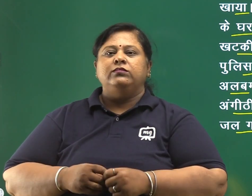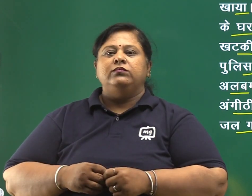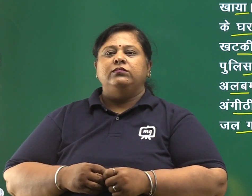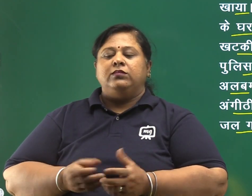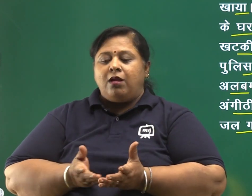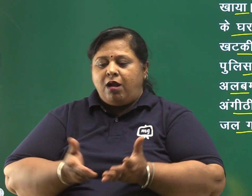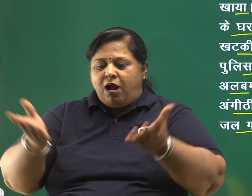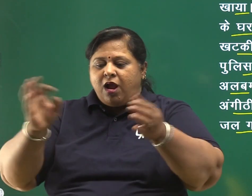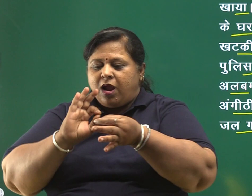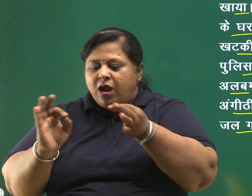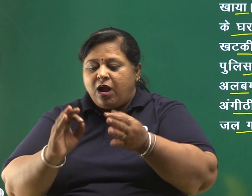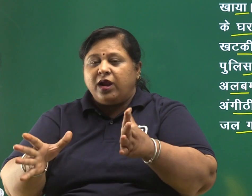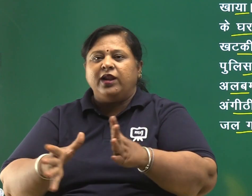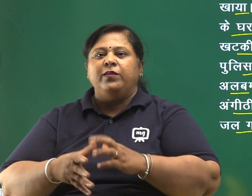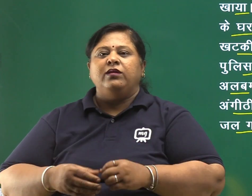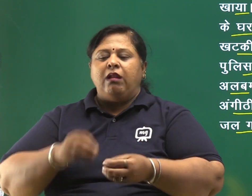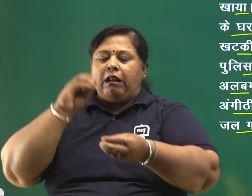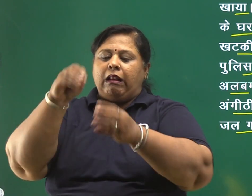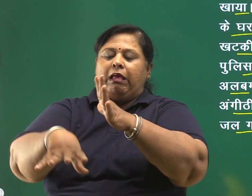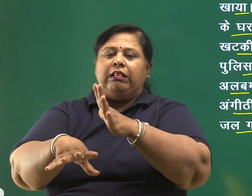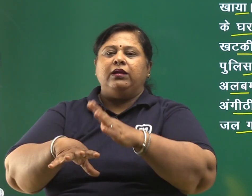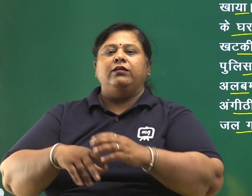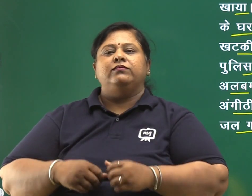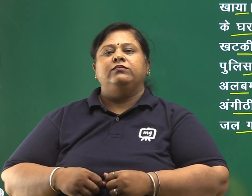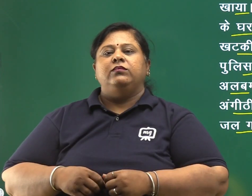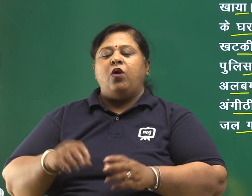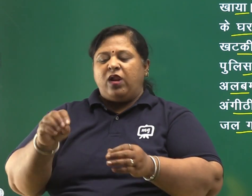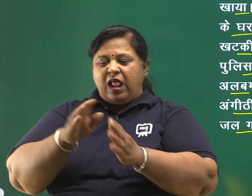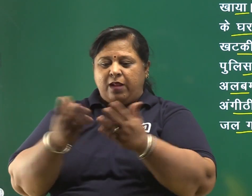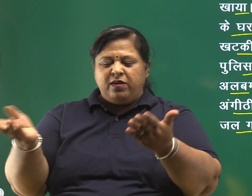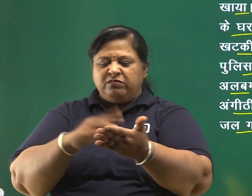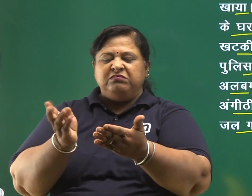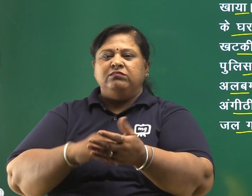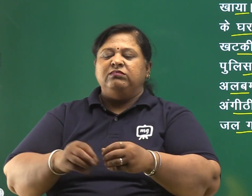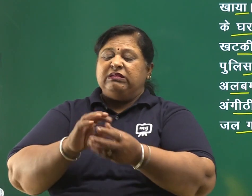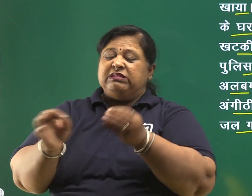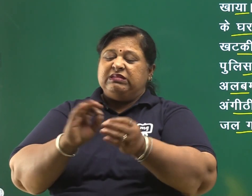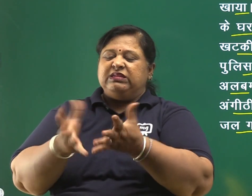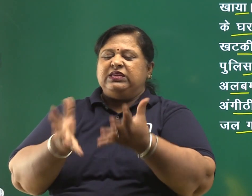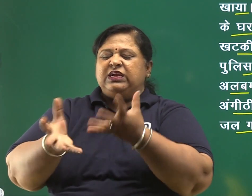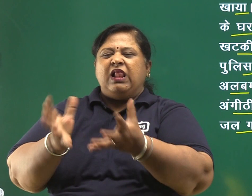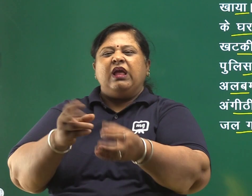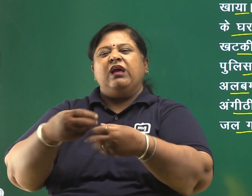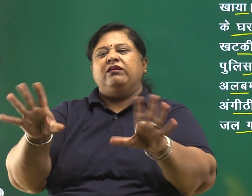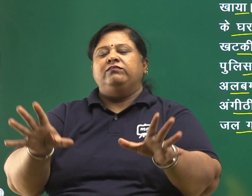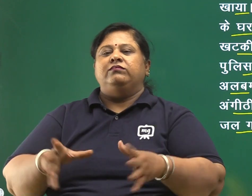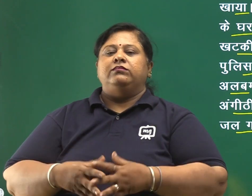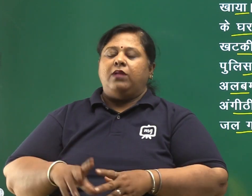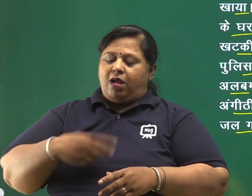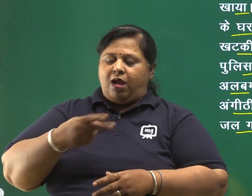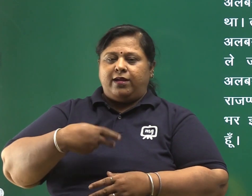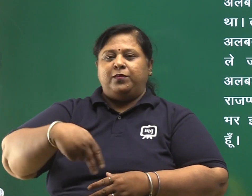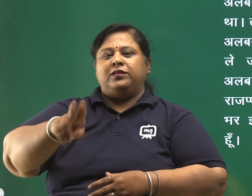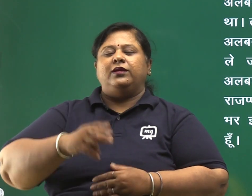अंगीठी में डाल दिया और एल्बम जल गया। आगे